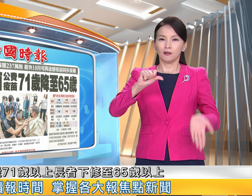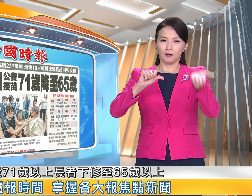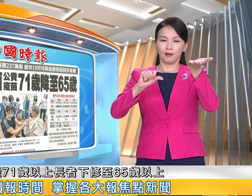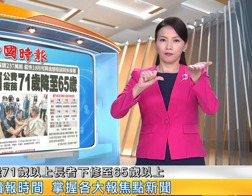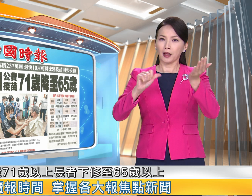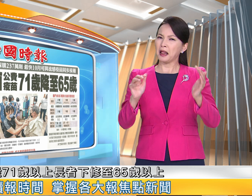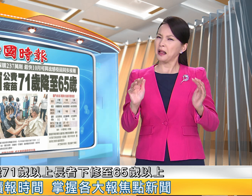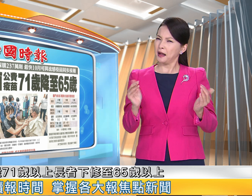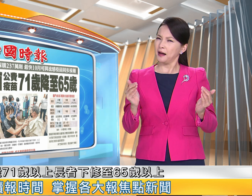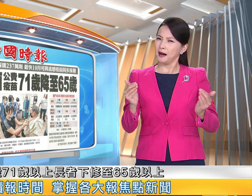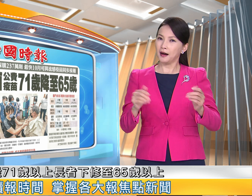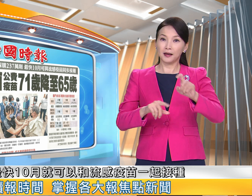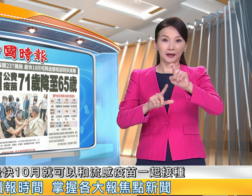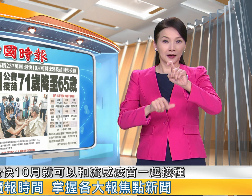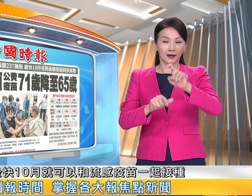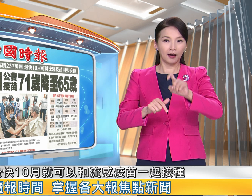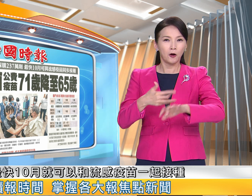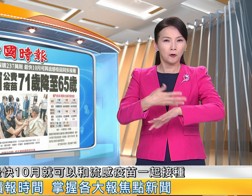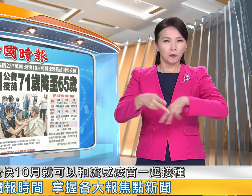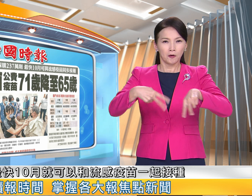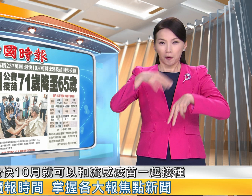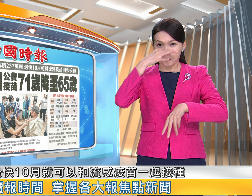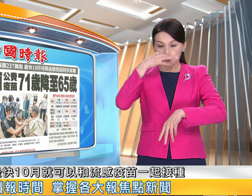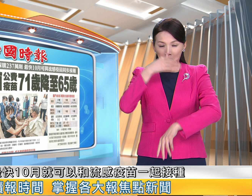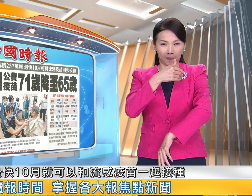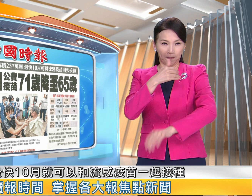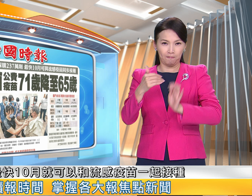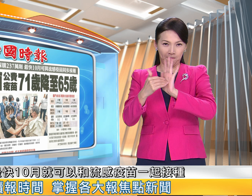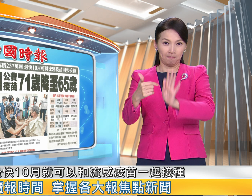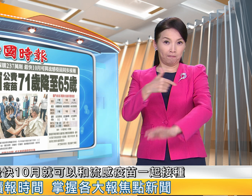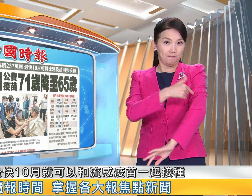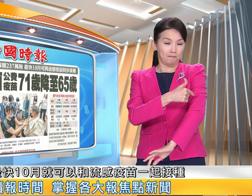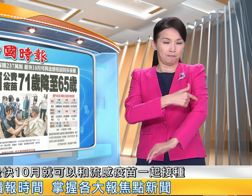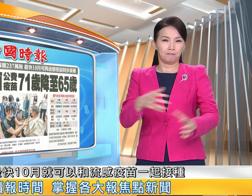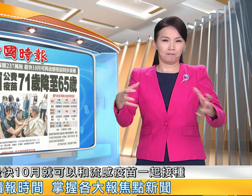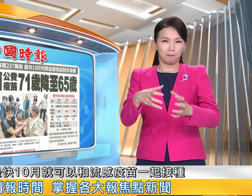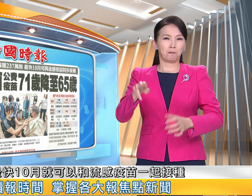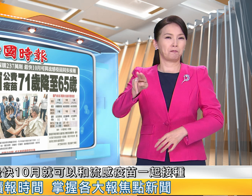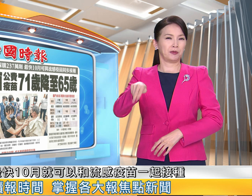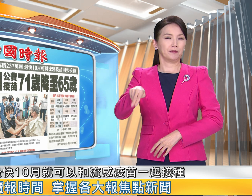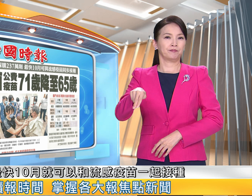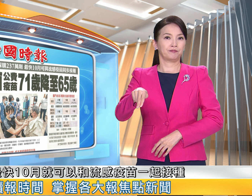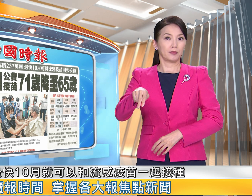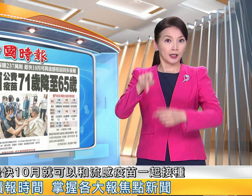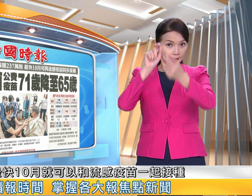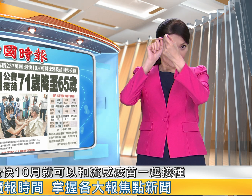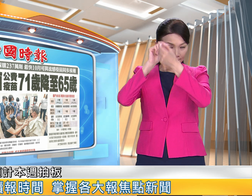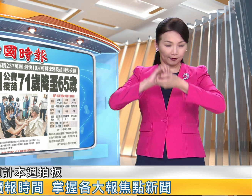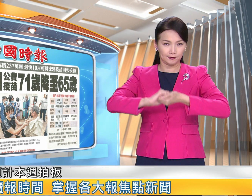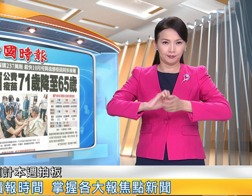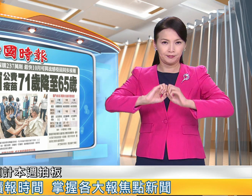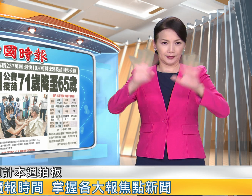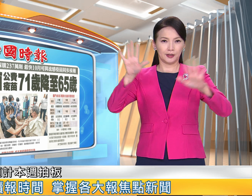快10月就可以和流感疫苗一起来接种，预计本周排版。